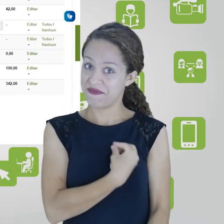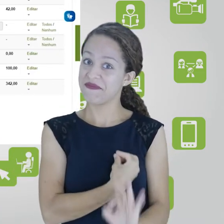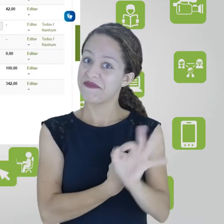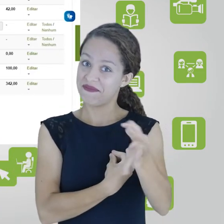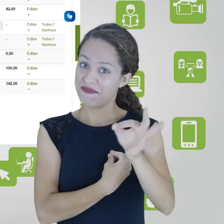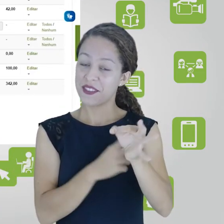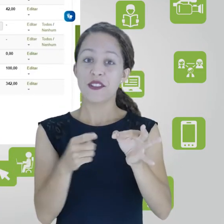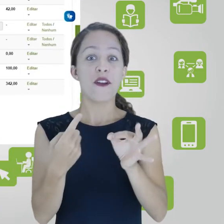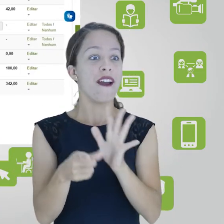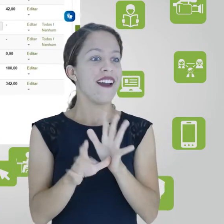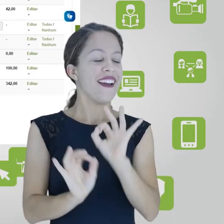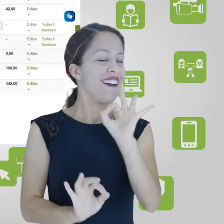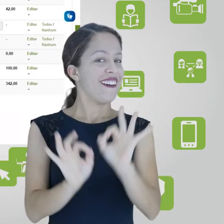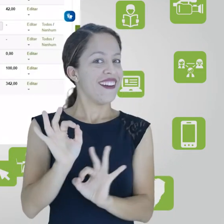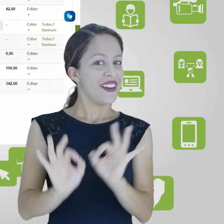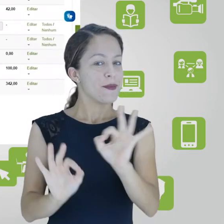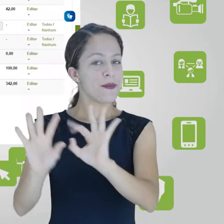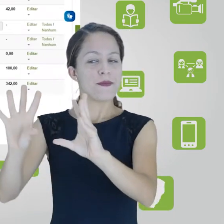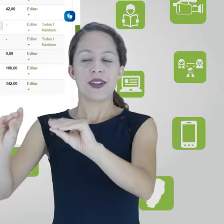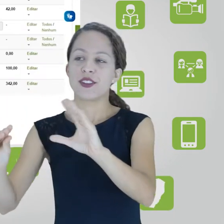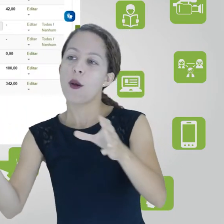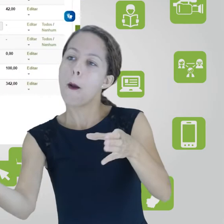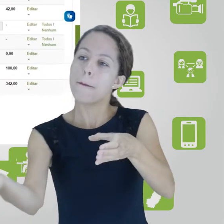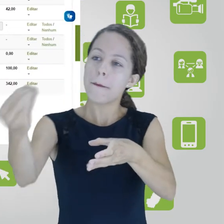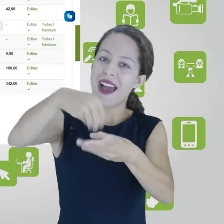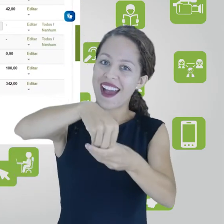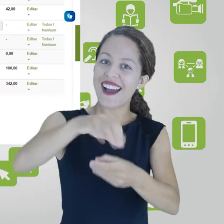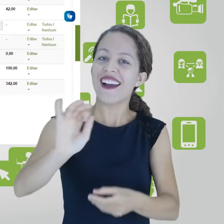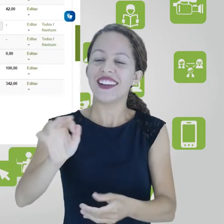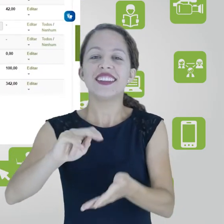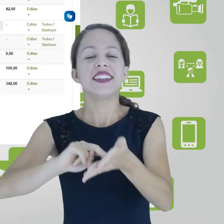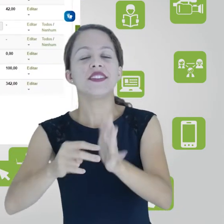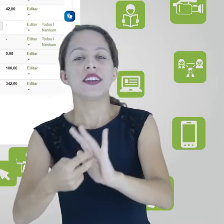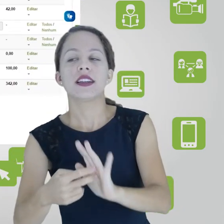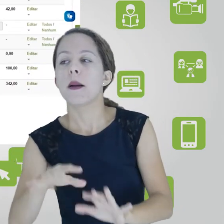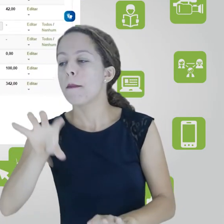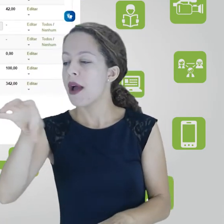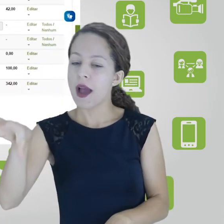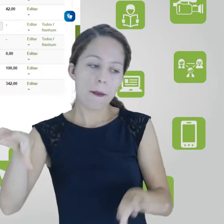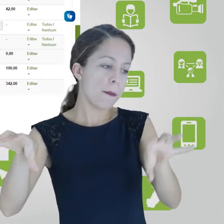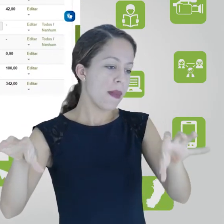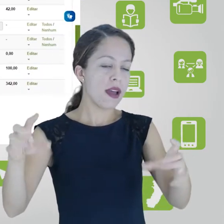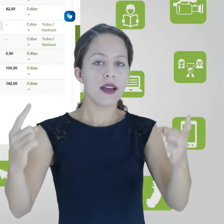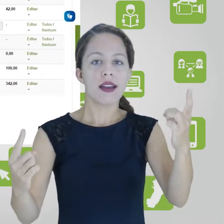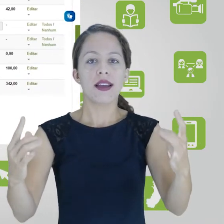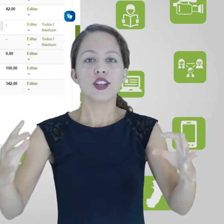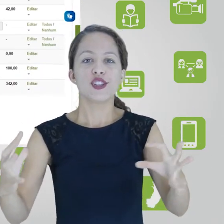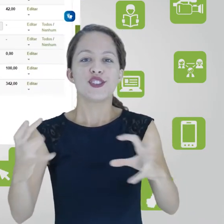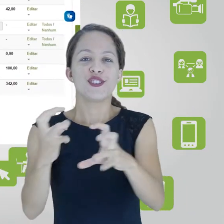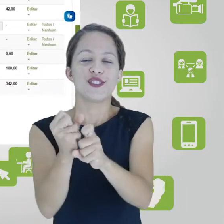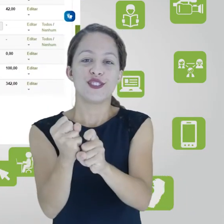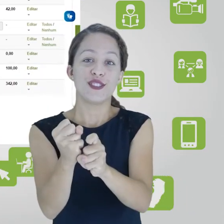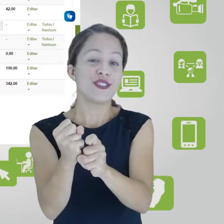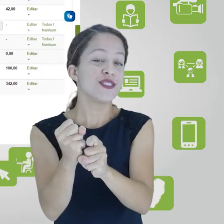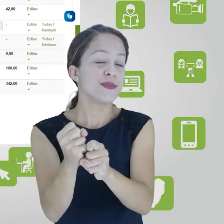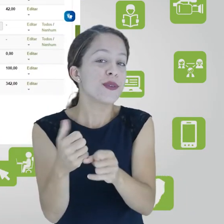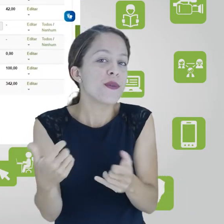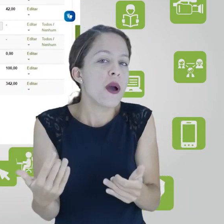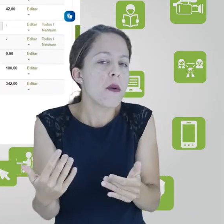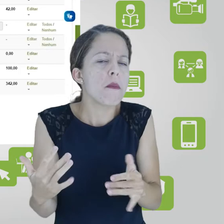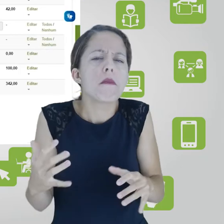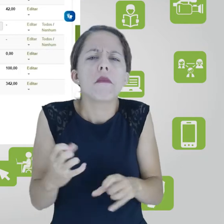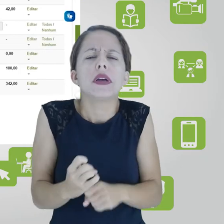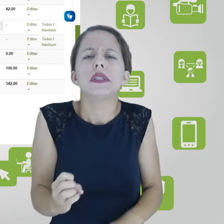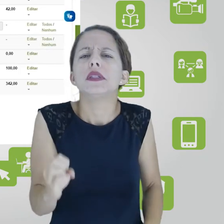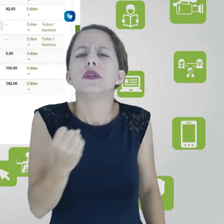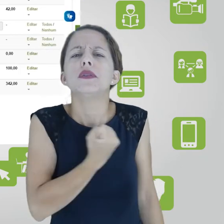B. Exatamente como a gente programou. Etapa B está dentro, atividades B. Ele é uma soma. Olha aqui a